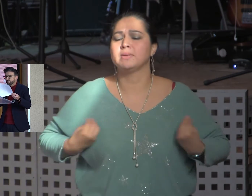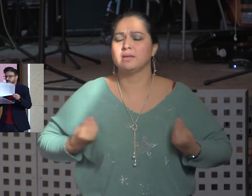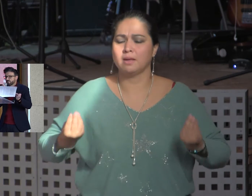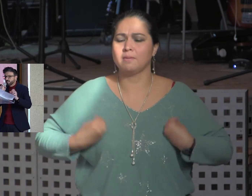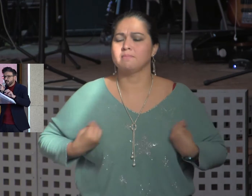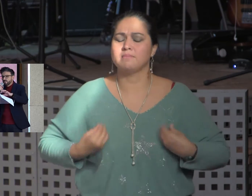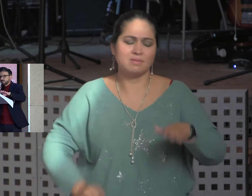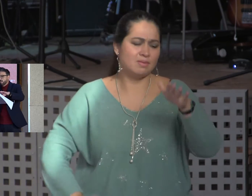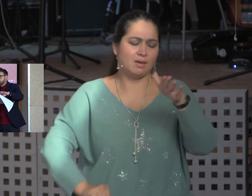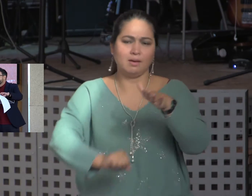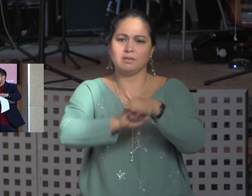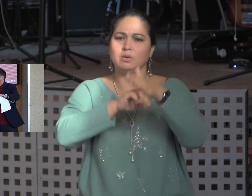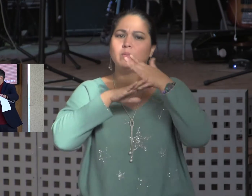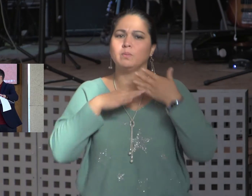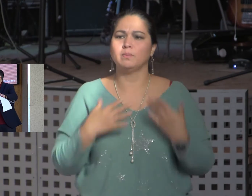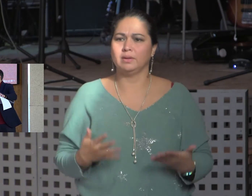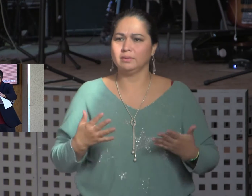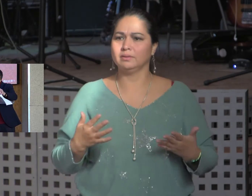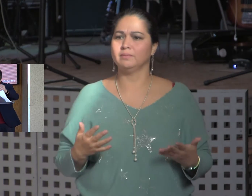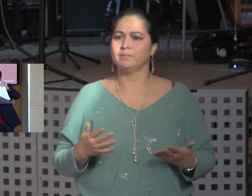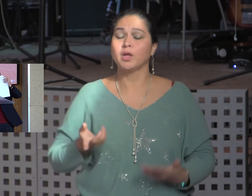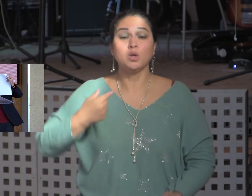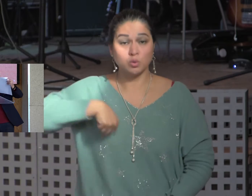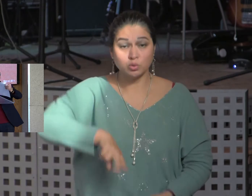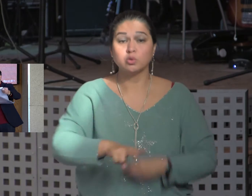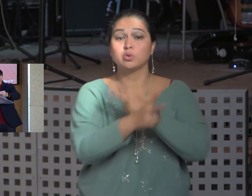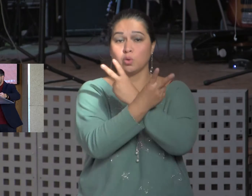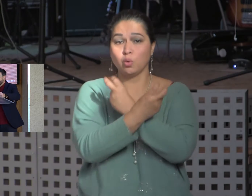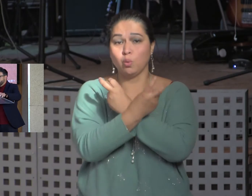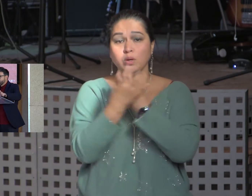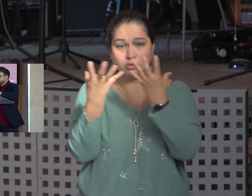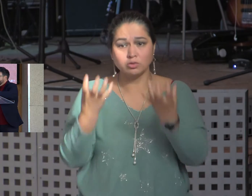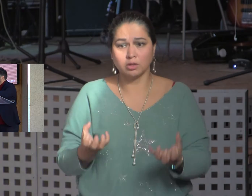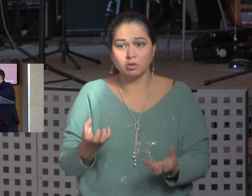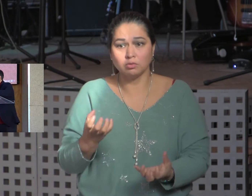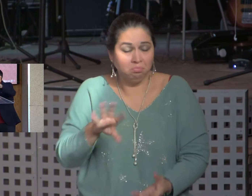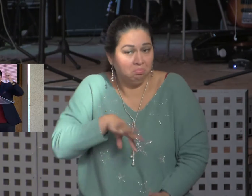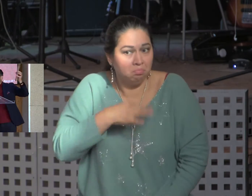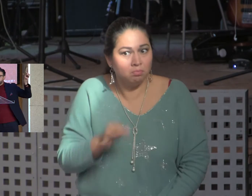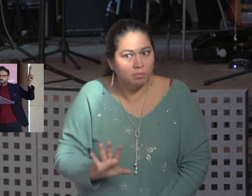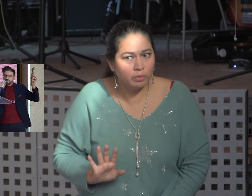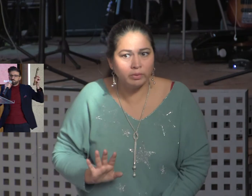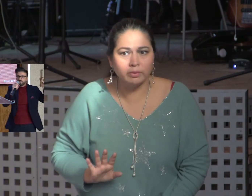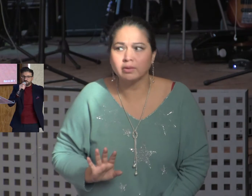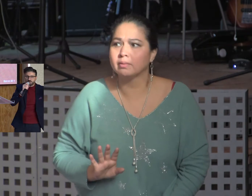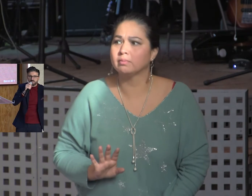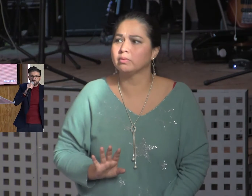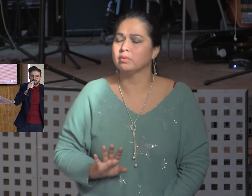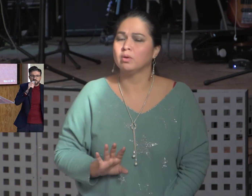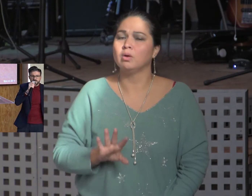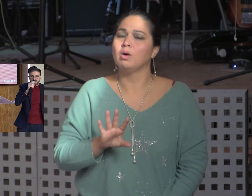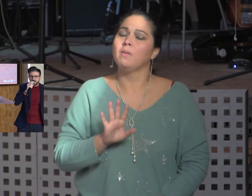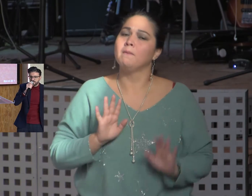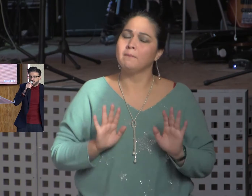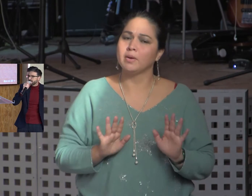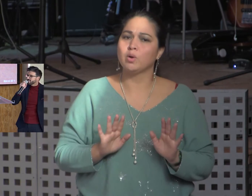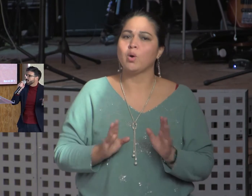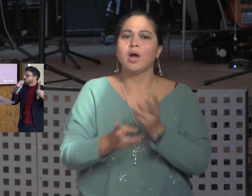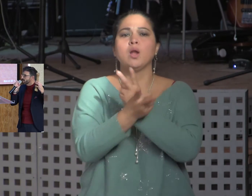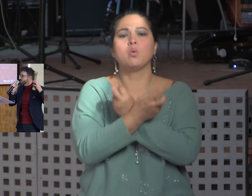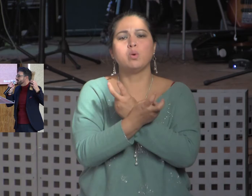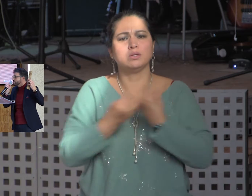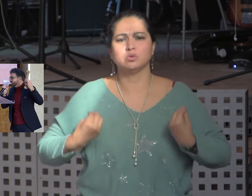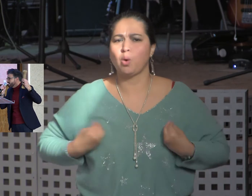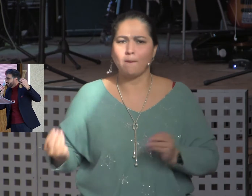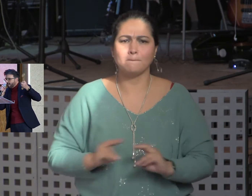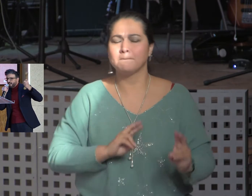en abundancia. Podemos tener huesos secos. El hueso vivo es